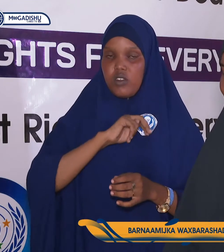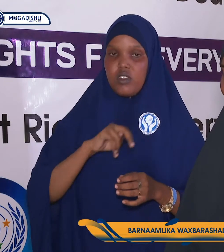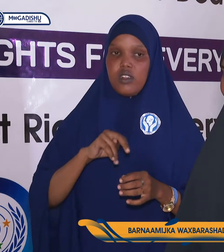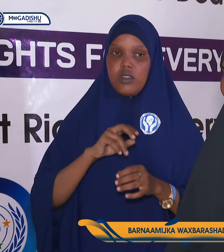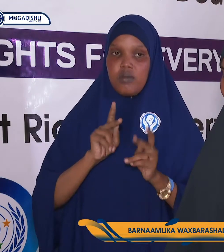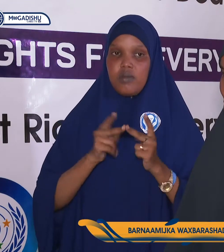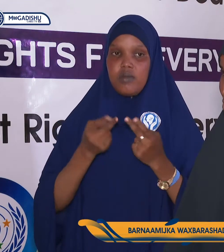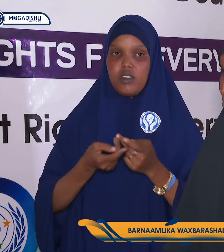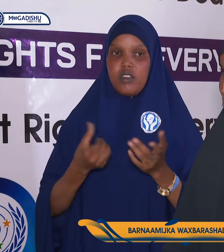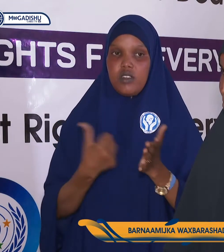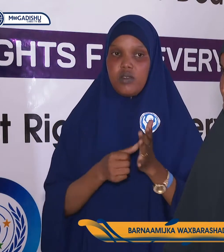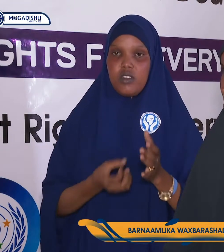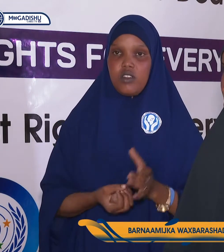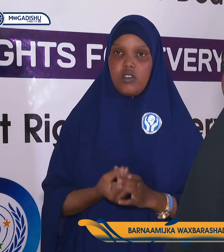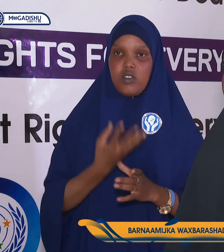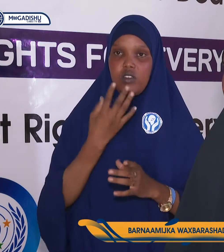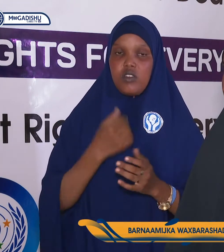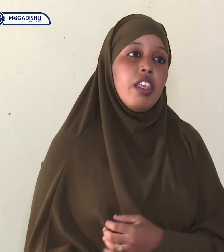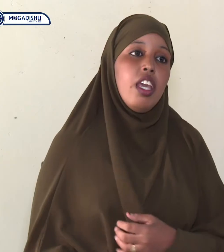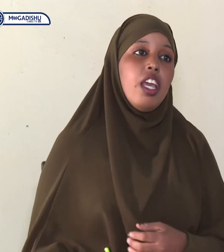caqabada ka dhashaan